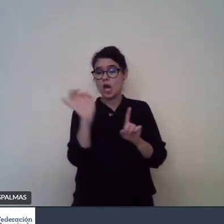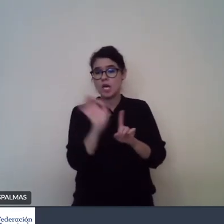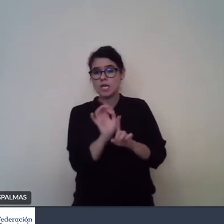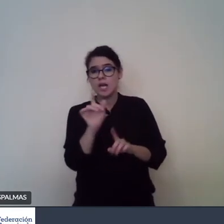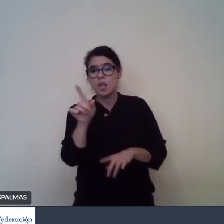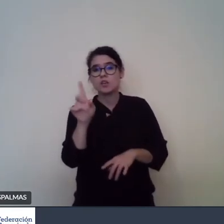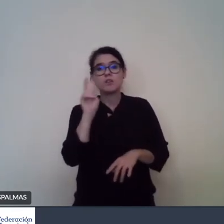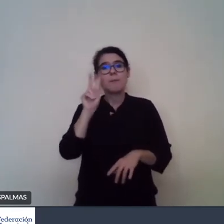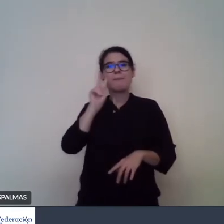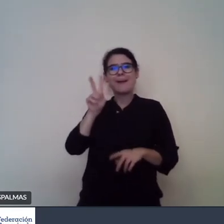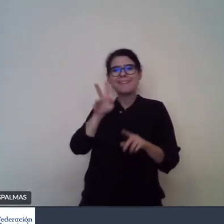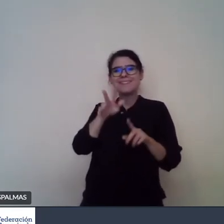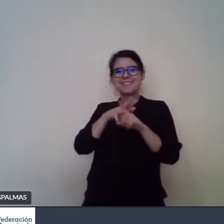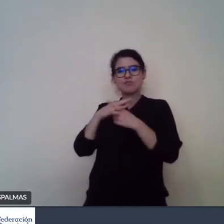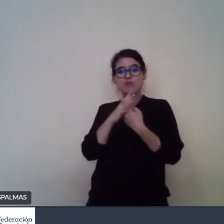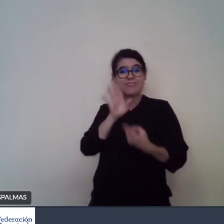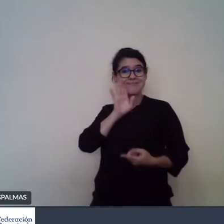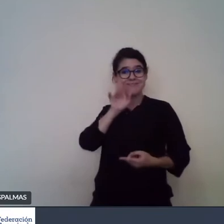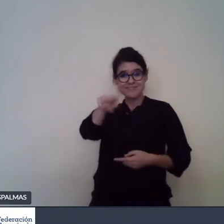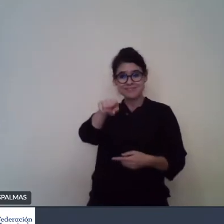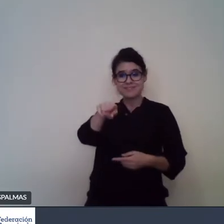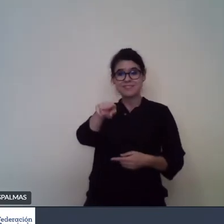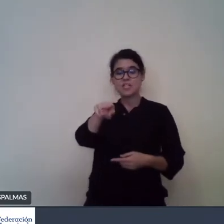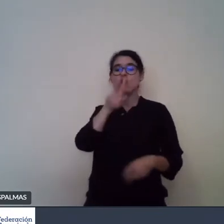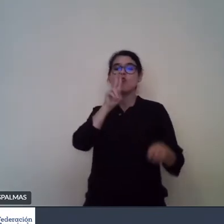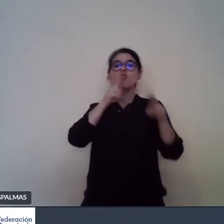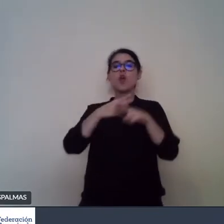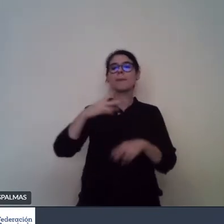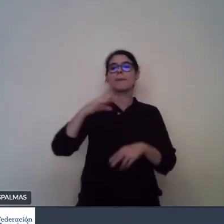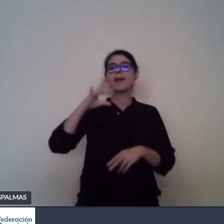opción se denomina split.